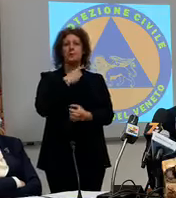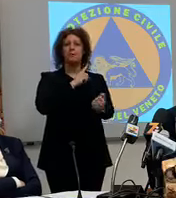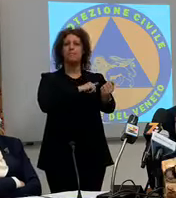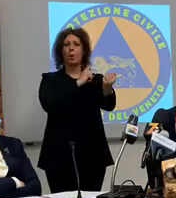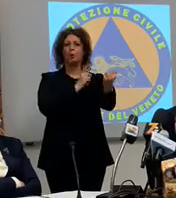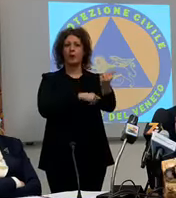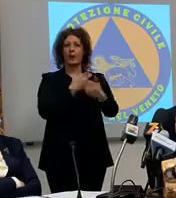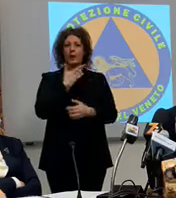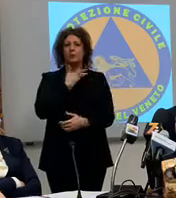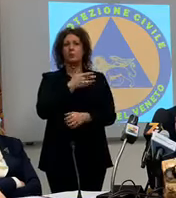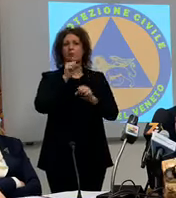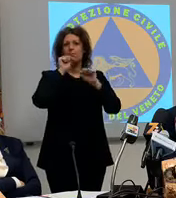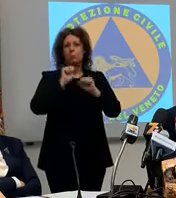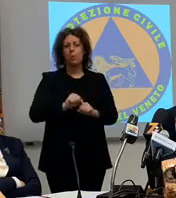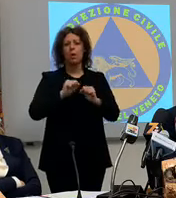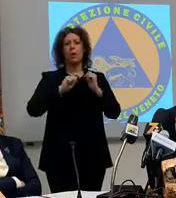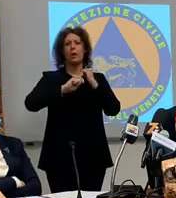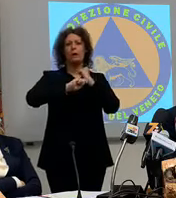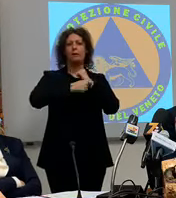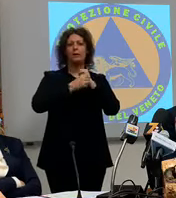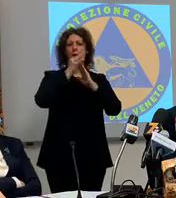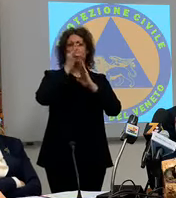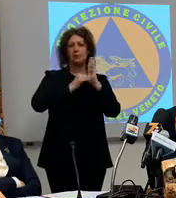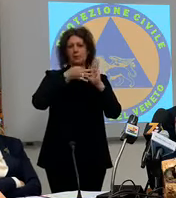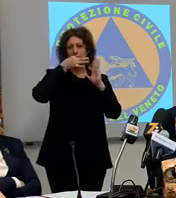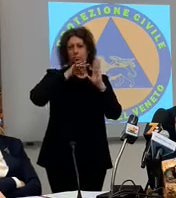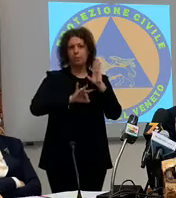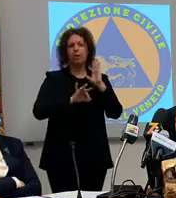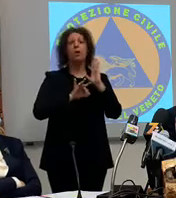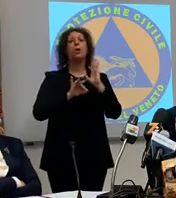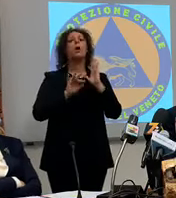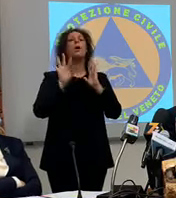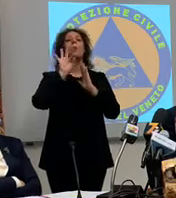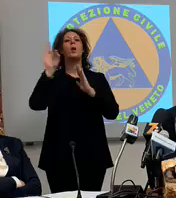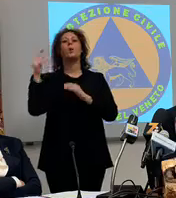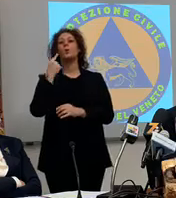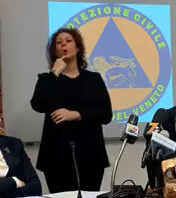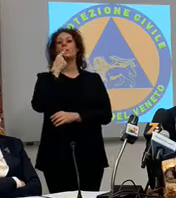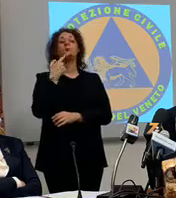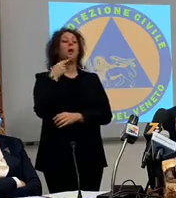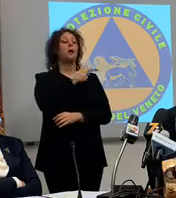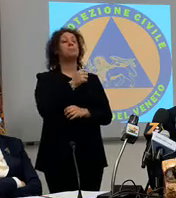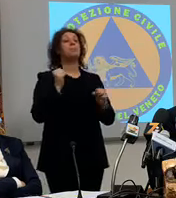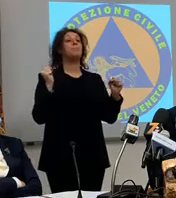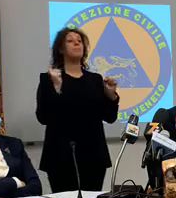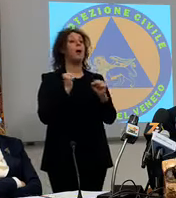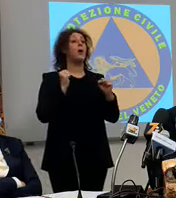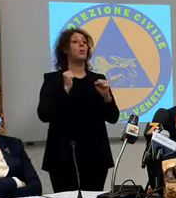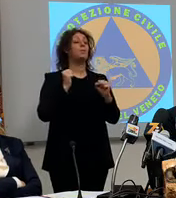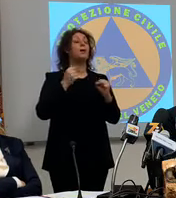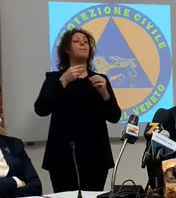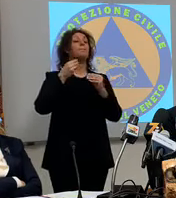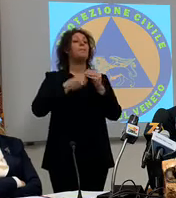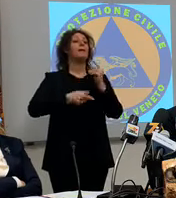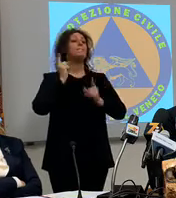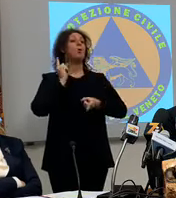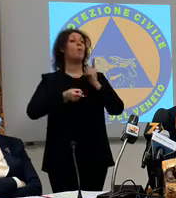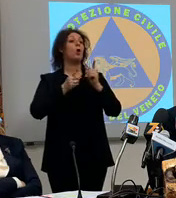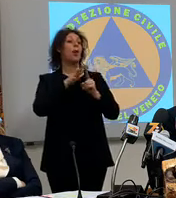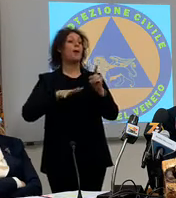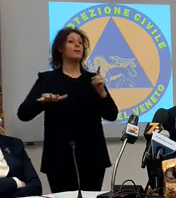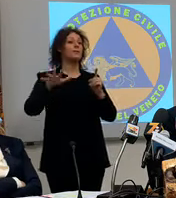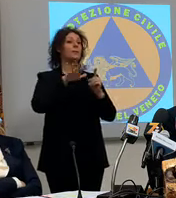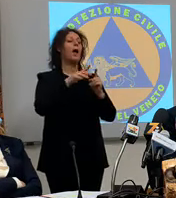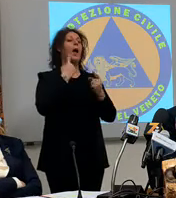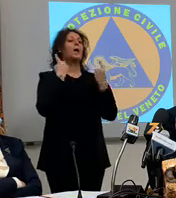restrizioni nel timore dell'imp opolar attende che sia il governo a cavargli le castagne dal fuoco